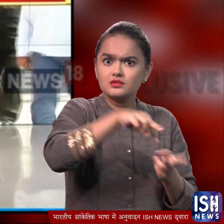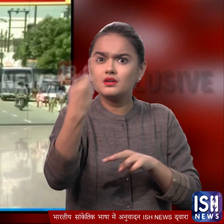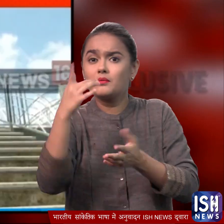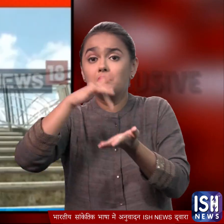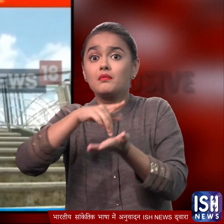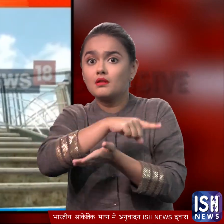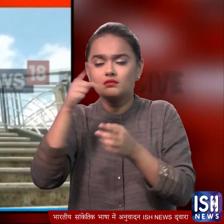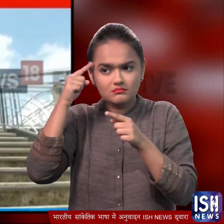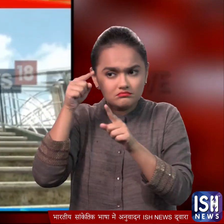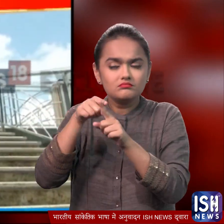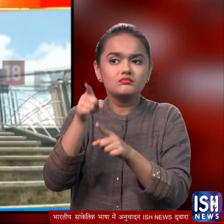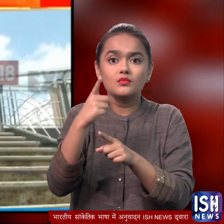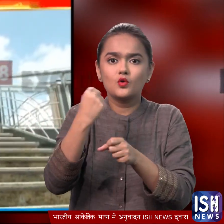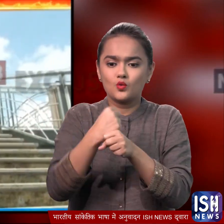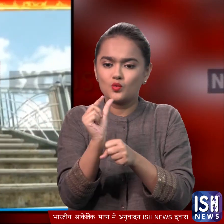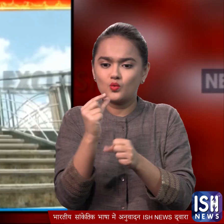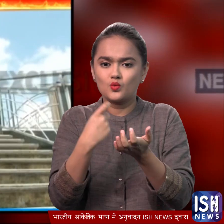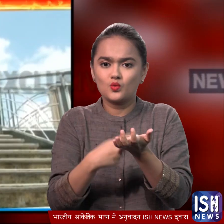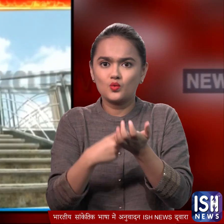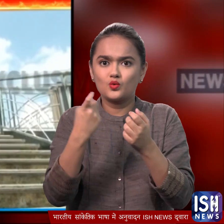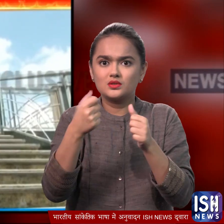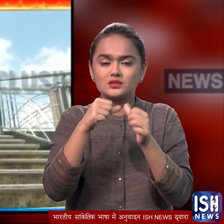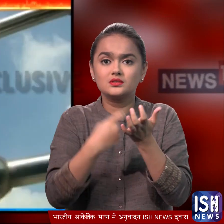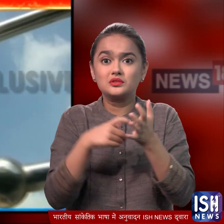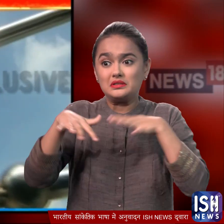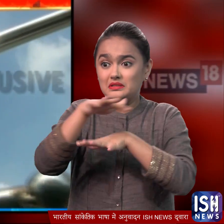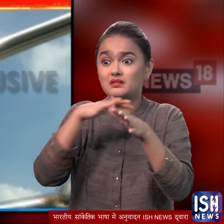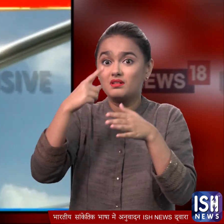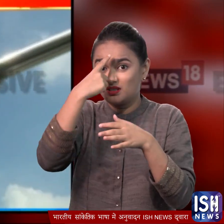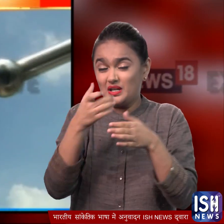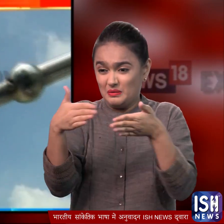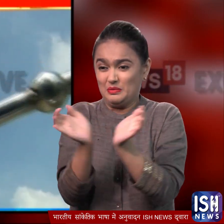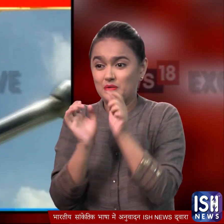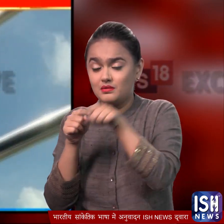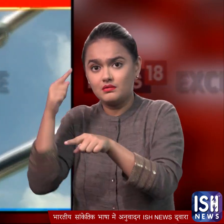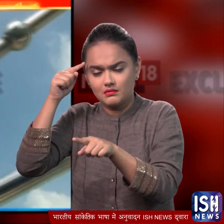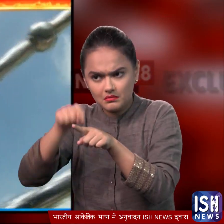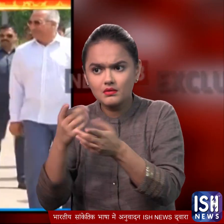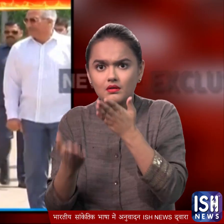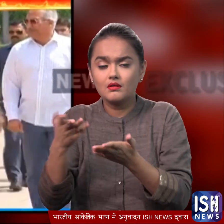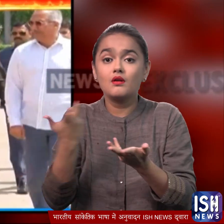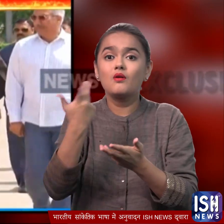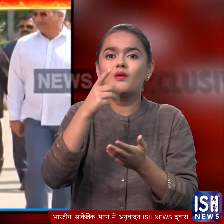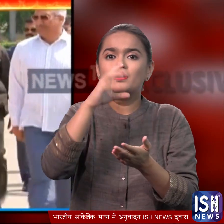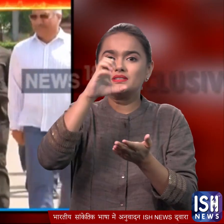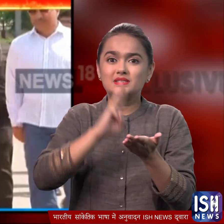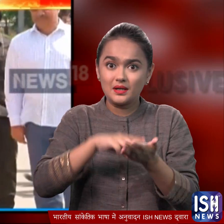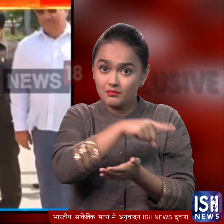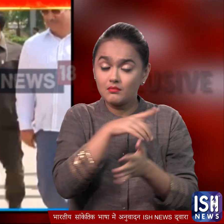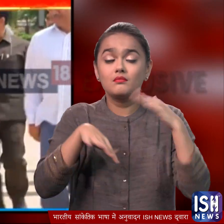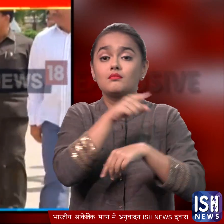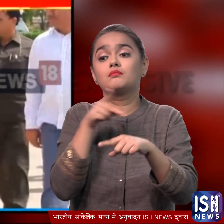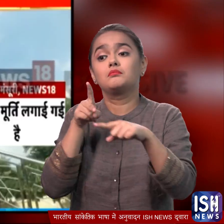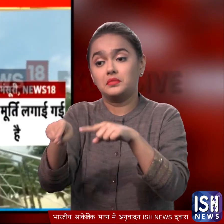है, जिसके तहत गुर्जर समुदाय में भगवान की तरह पूजे जाने वाले सम्राट मिहिर भोज की मूर्ति का मुख्यमंत्री योगी